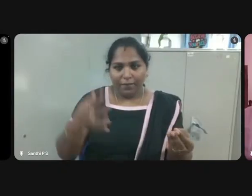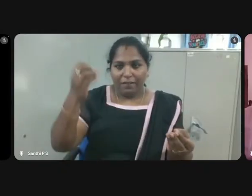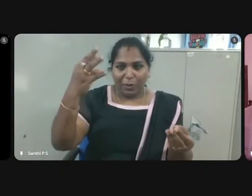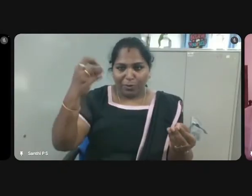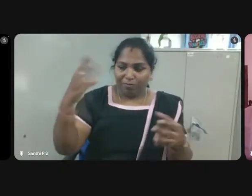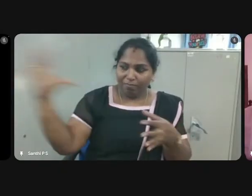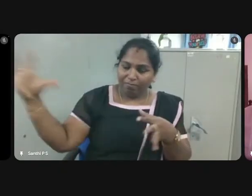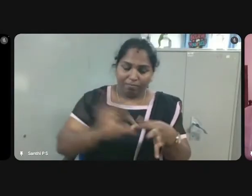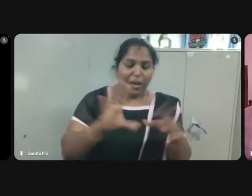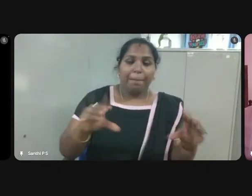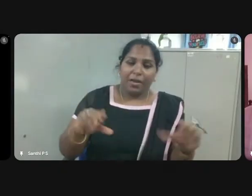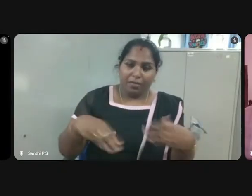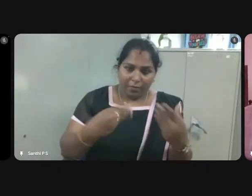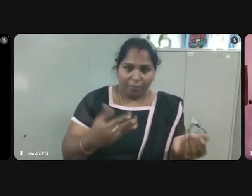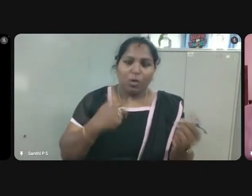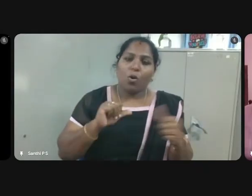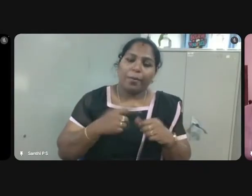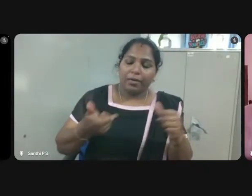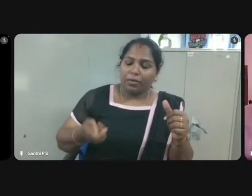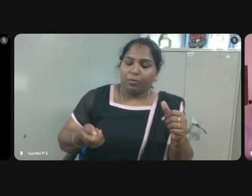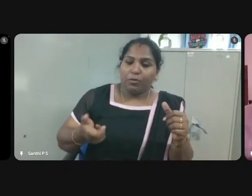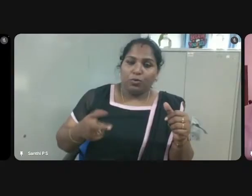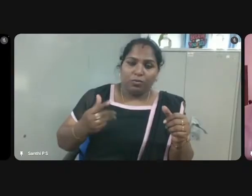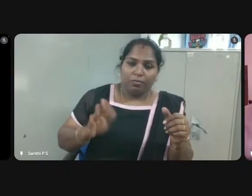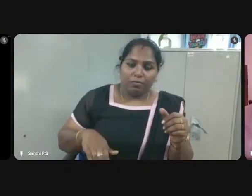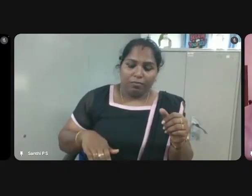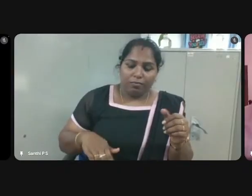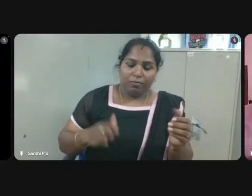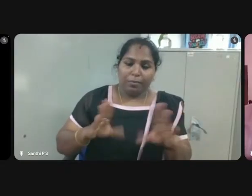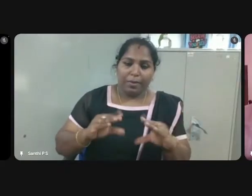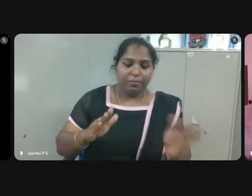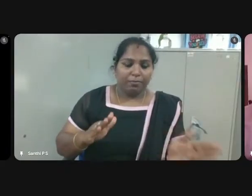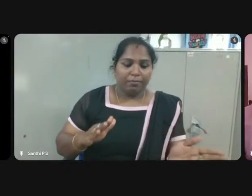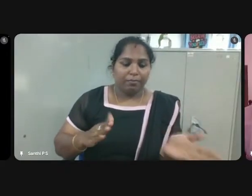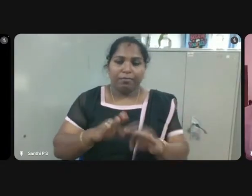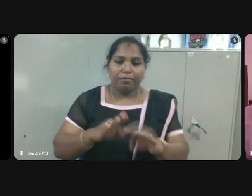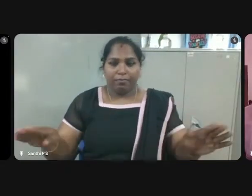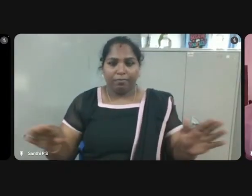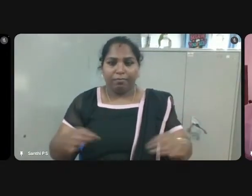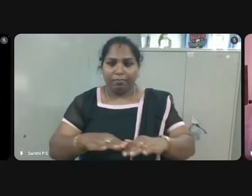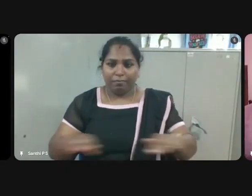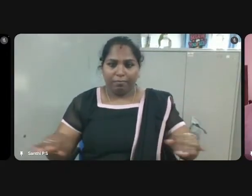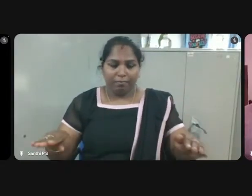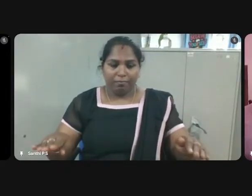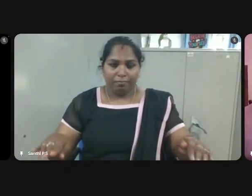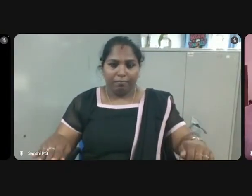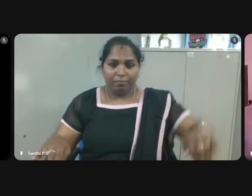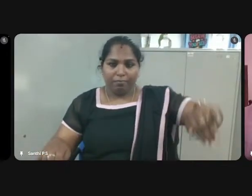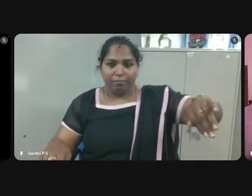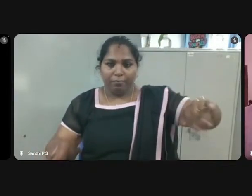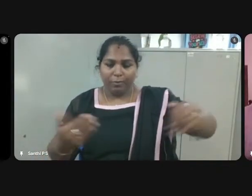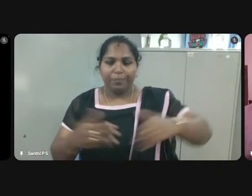പറ്റും. ഇതാണ് ഈ ഫിസിയോതെറാപ്പിയിൽ ഇവർ ചെയ്തു കൊടുക്കുന്ന സഹായങ്ങൾ. പിന്നെ നമ്മൾ ഓക്യുപേഷണൽ തെറാപ്പി എന്ന് പറഞ്ഞ